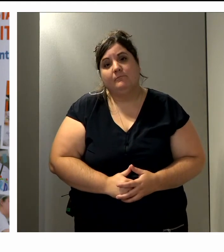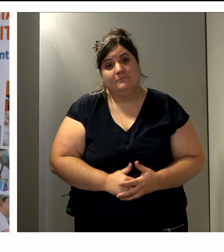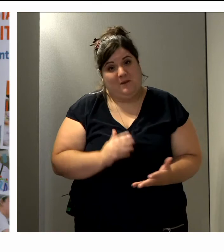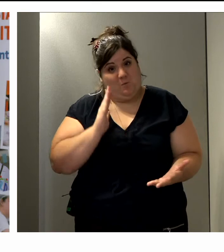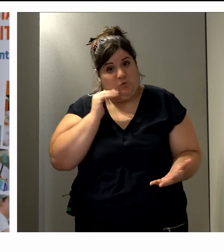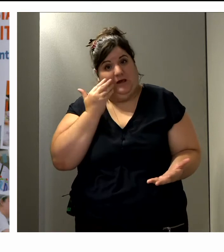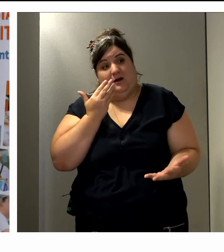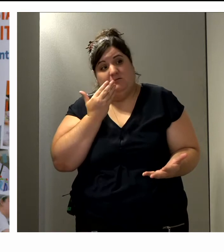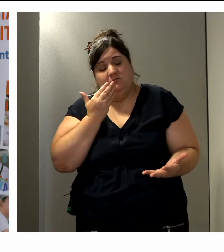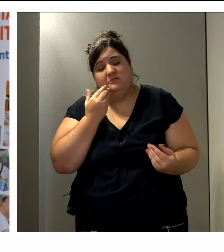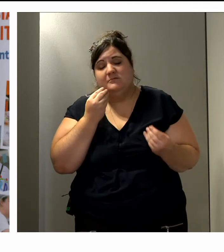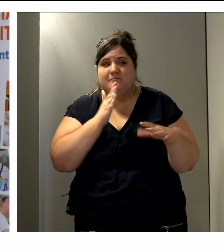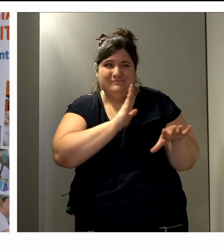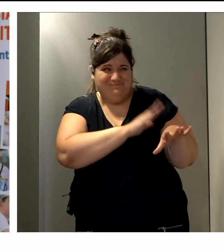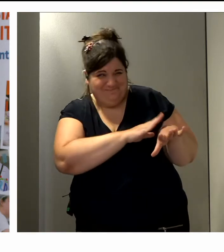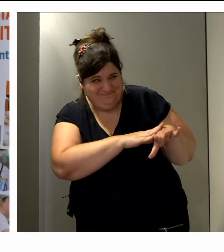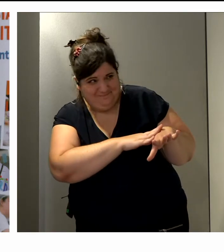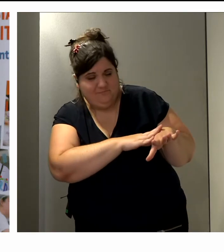ça que moi, je plaide pour une école